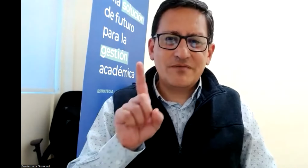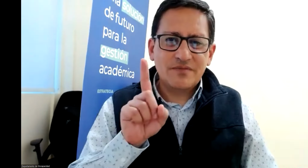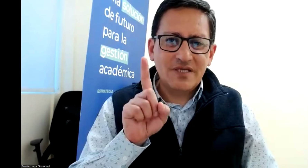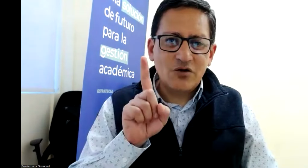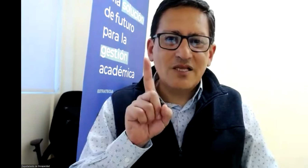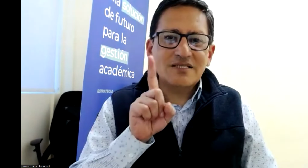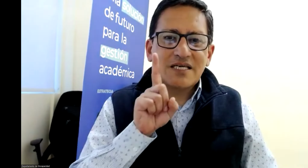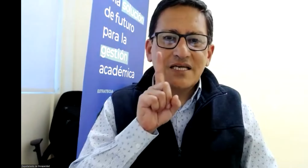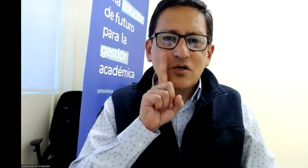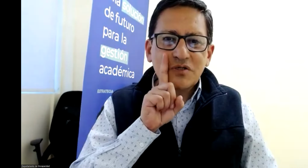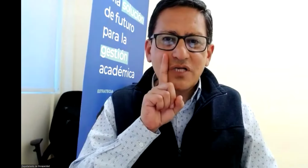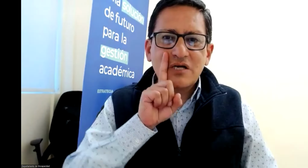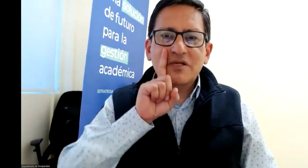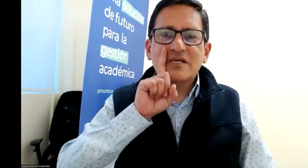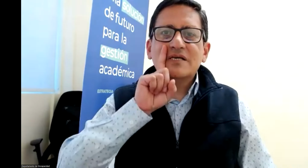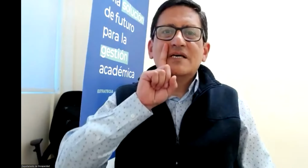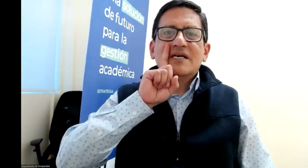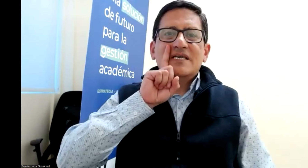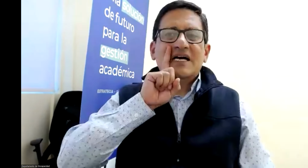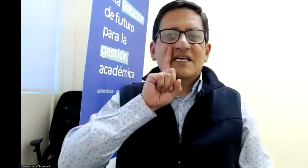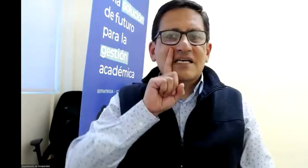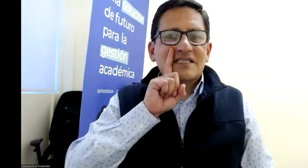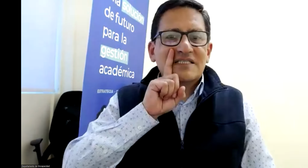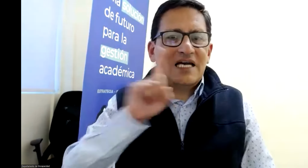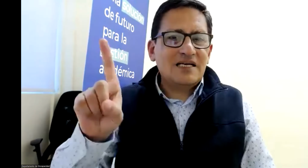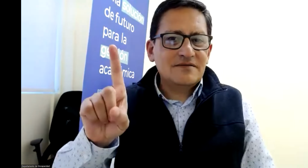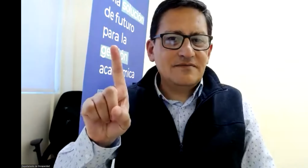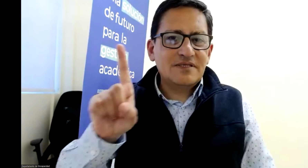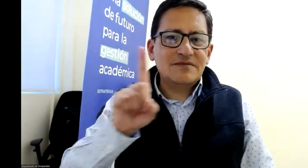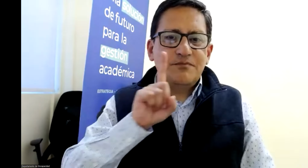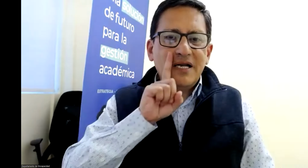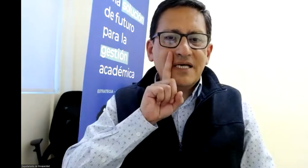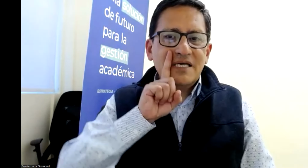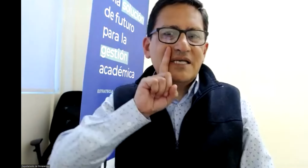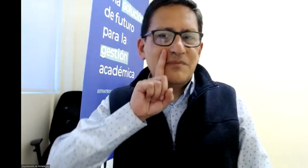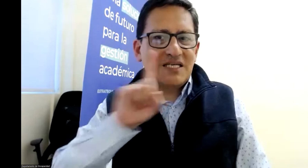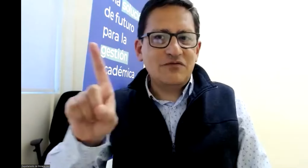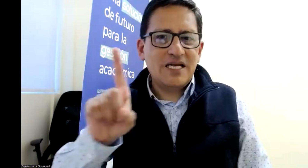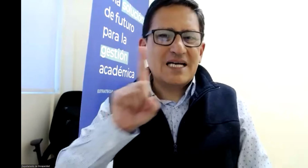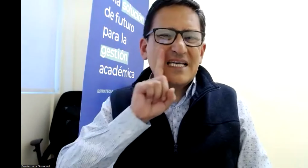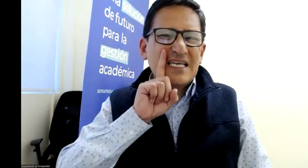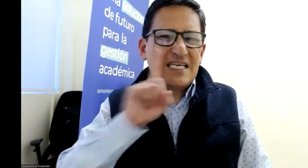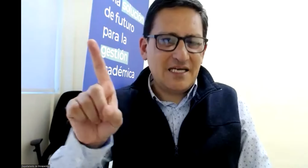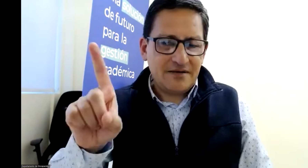bien dedo índice aquí en la comisura nuevamente y aquí sale parte aquí y termina hacia afuera quién